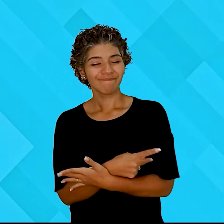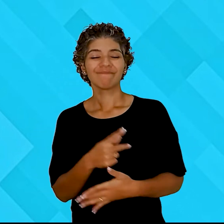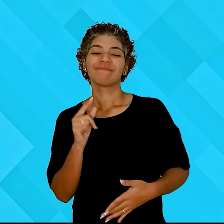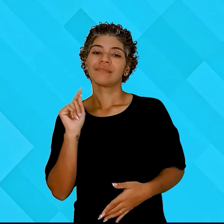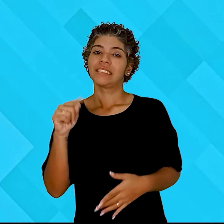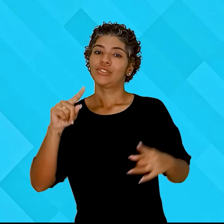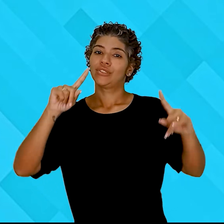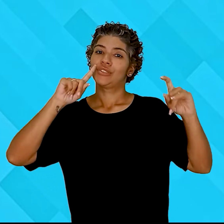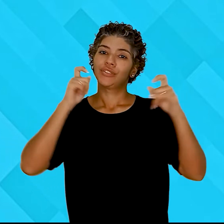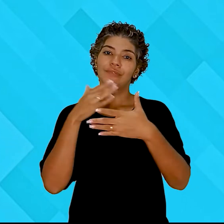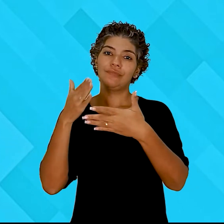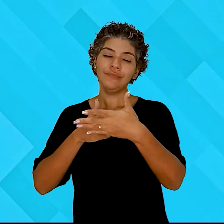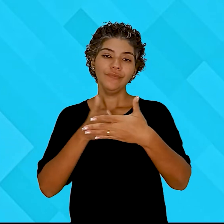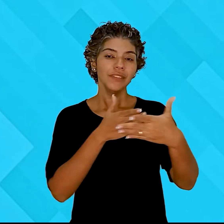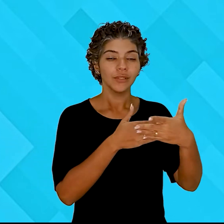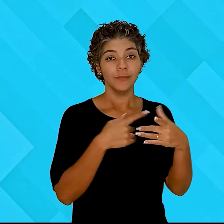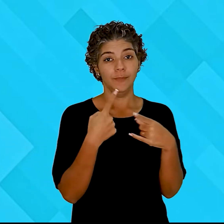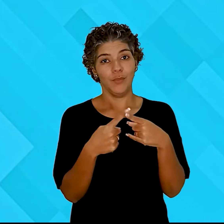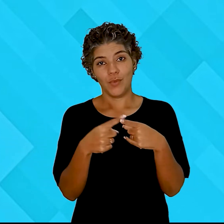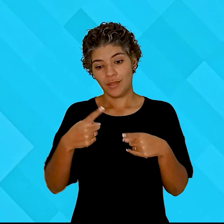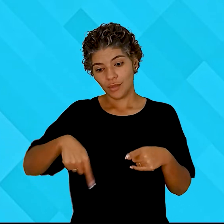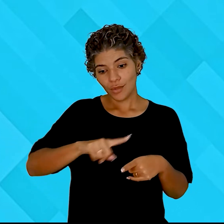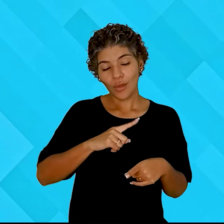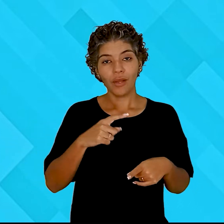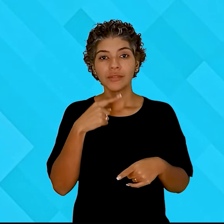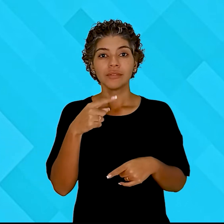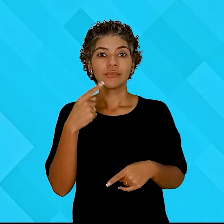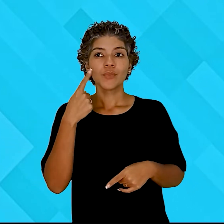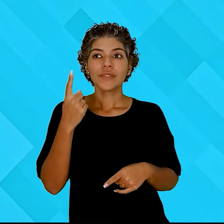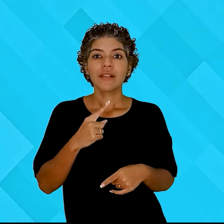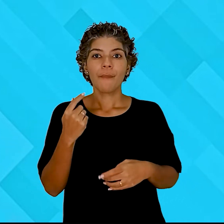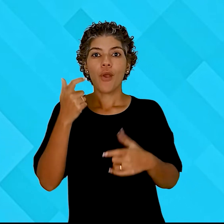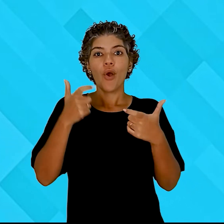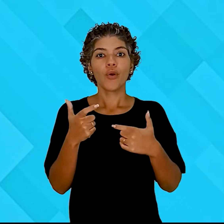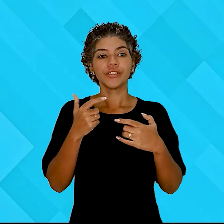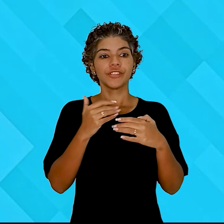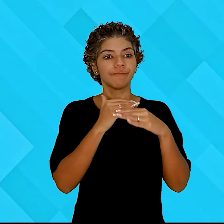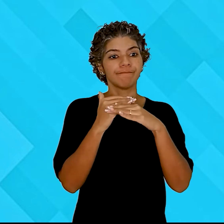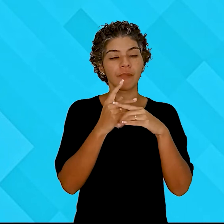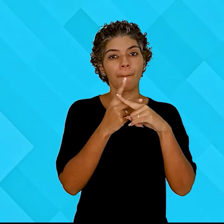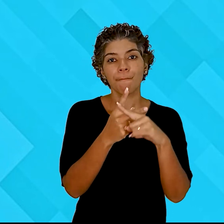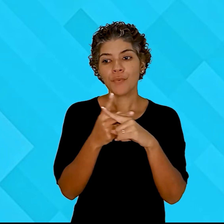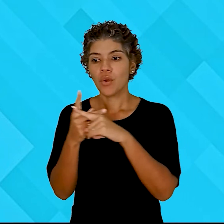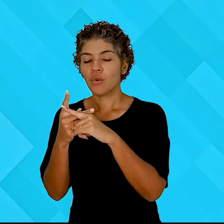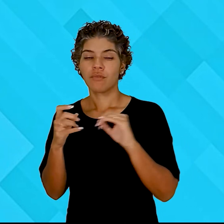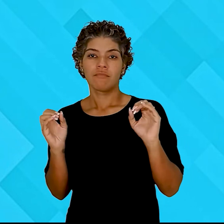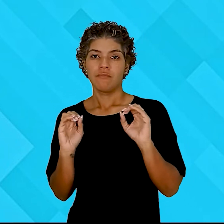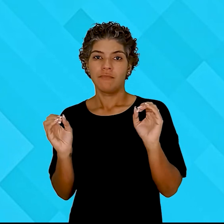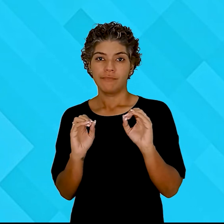difícil de entender a quem a gente recorre, onde nós nos enquadramos, e acabou fazendo com que vários